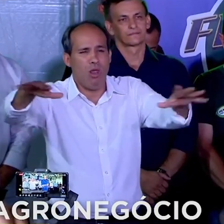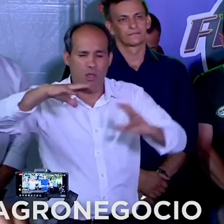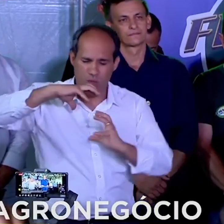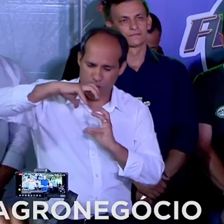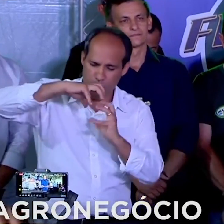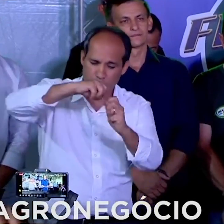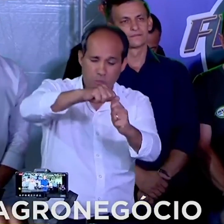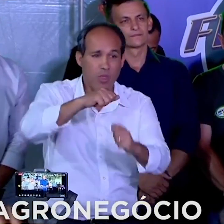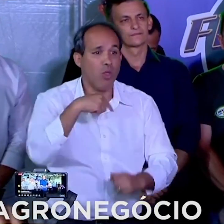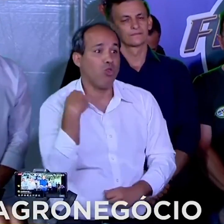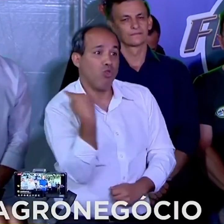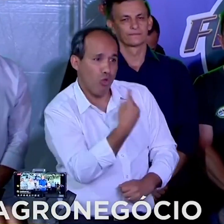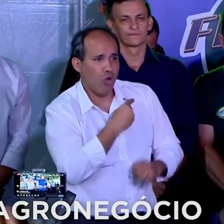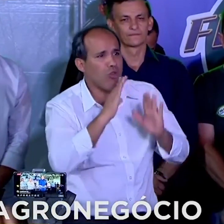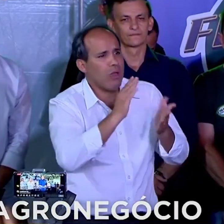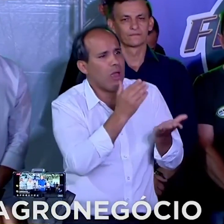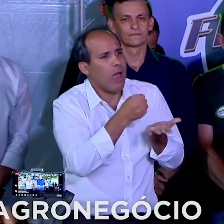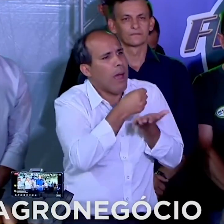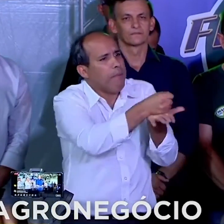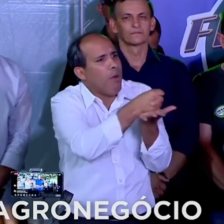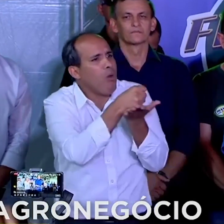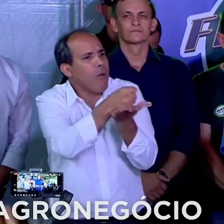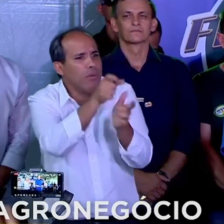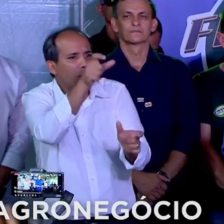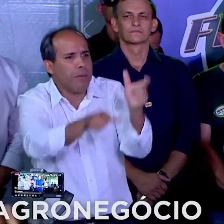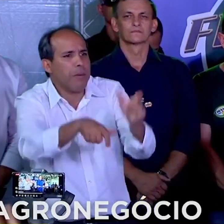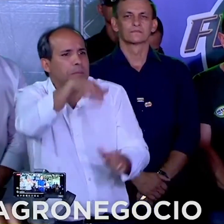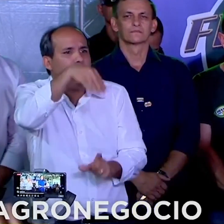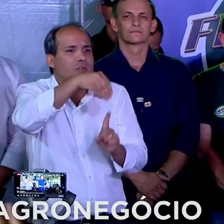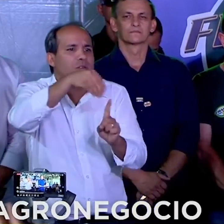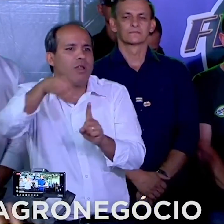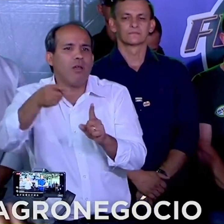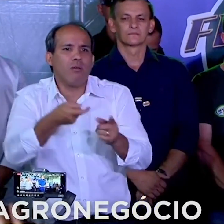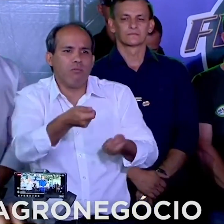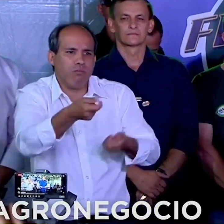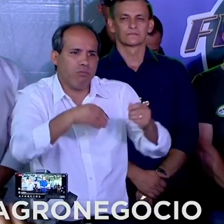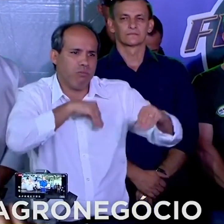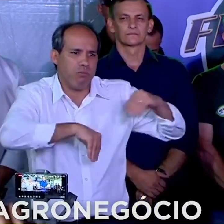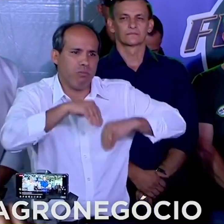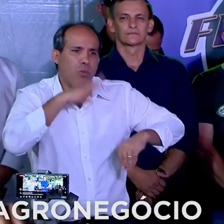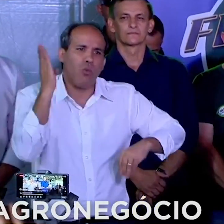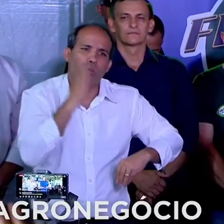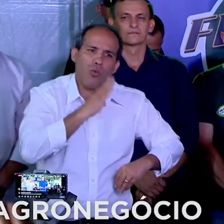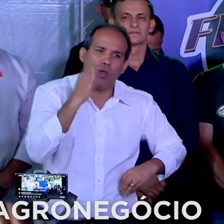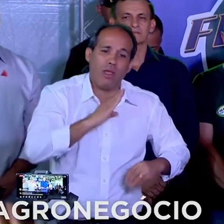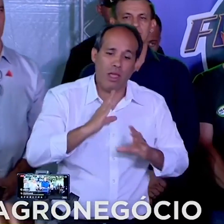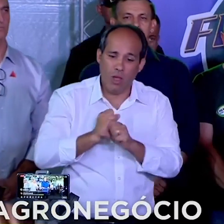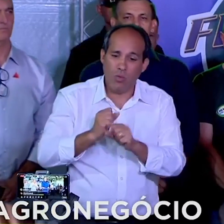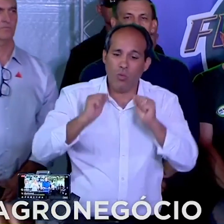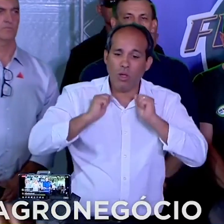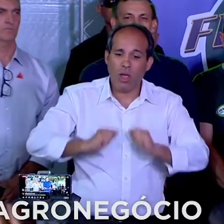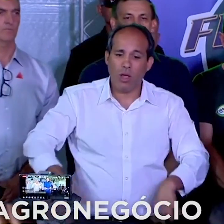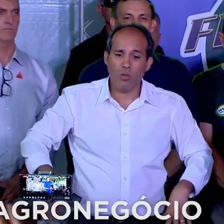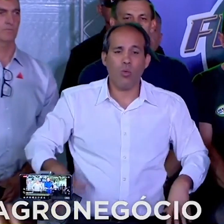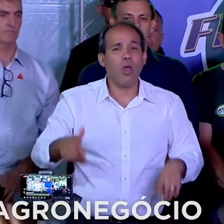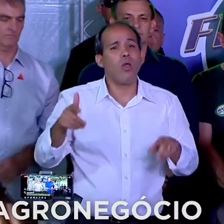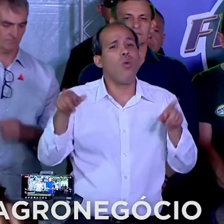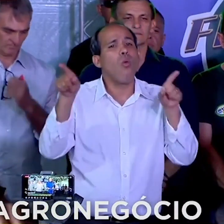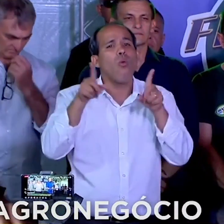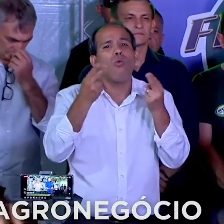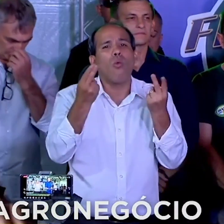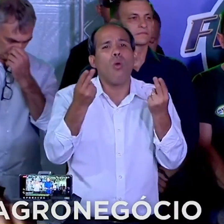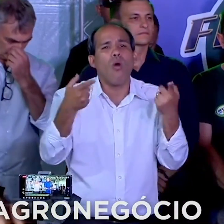nós atendemos os mais necessitados com auxílio emergencial gastamos naquele ano o equivalente a